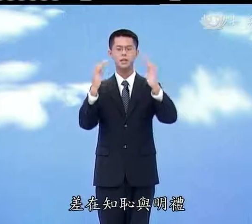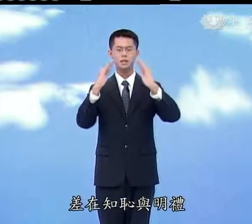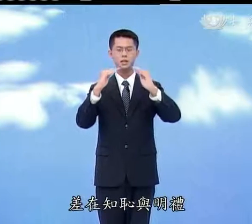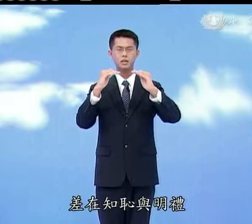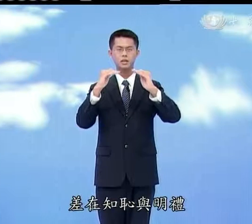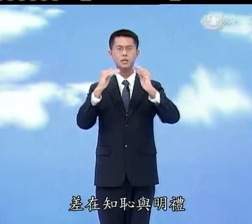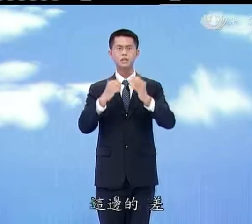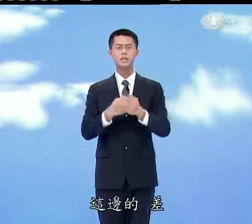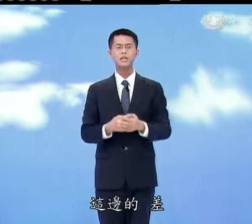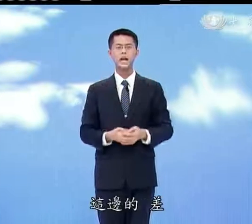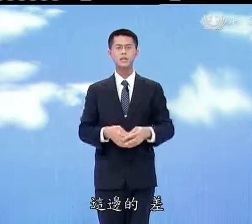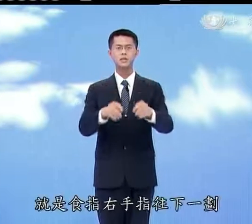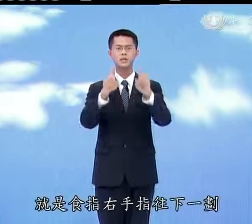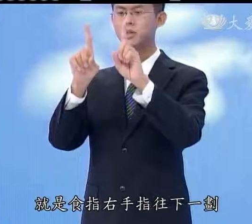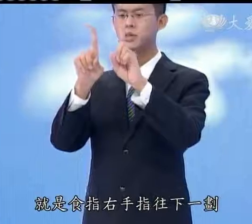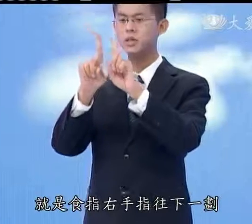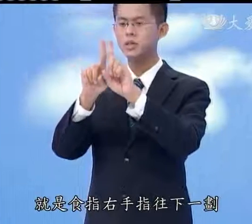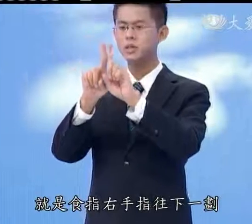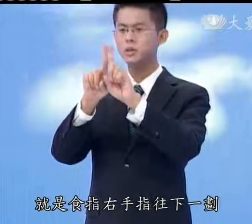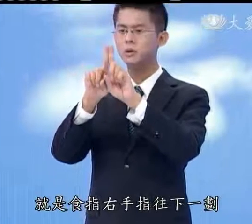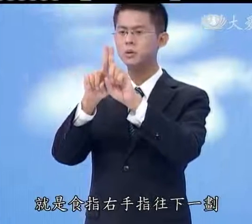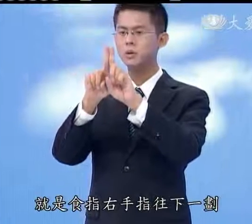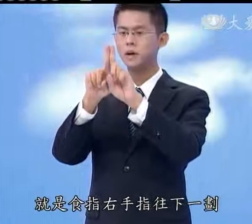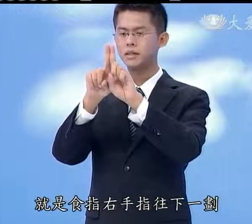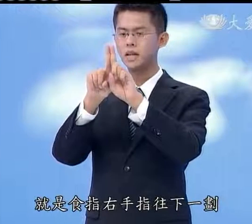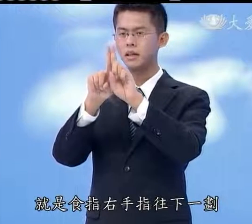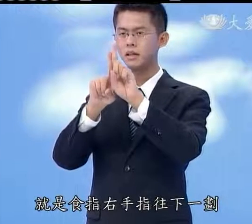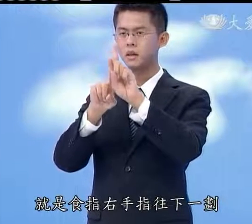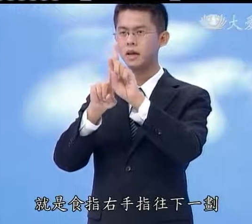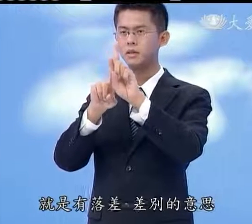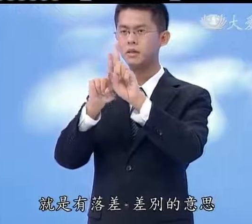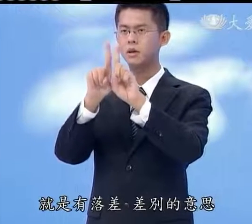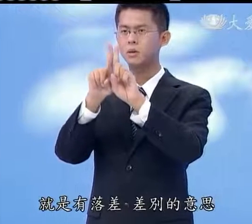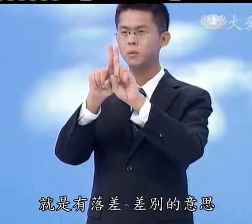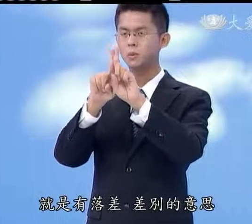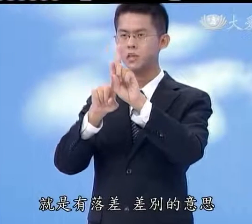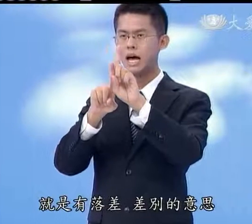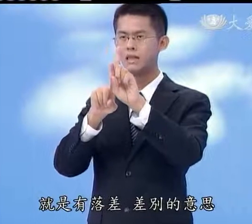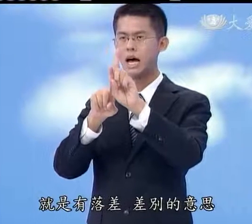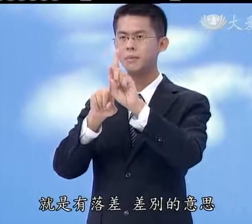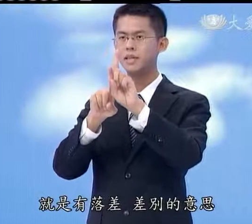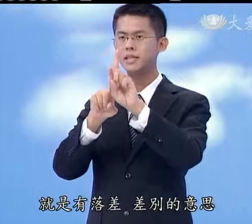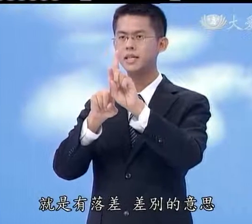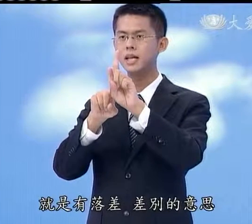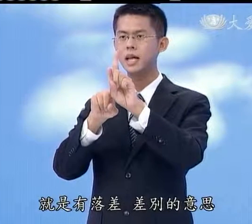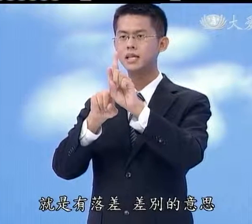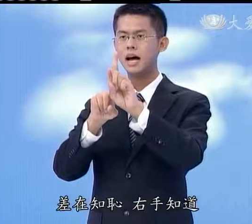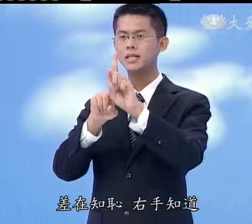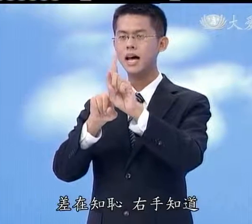理。这边的差就是食指右手指往下一画，就是有落差差别的意思。插在